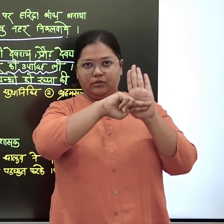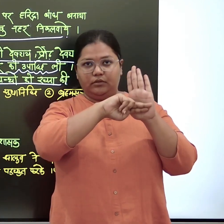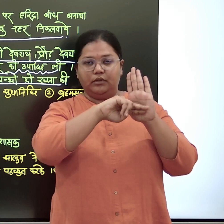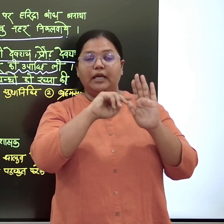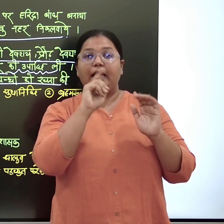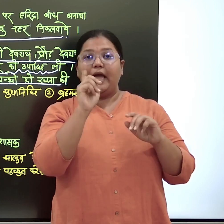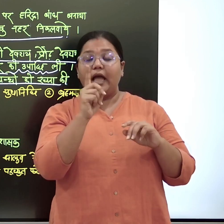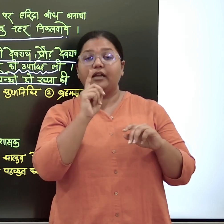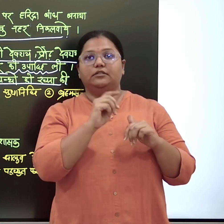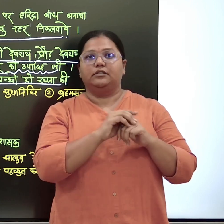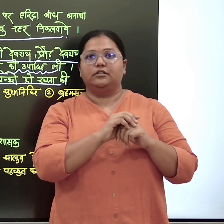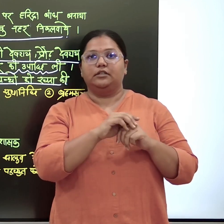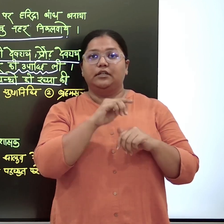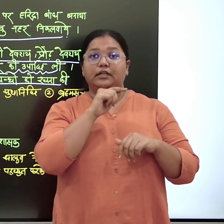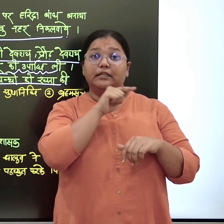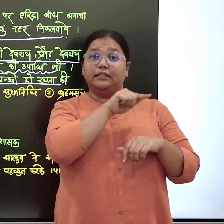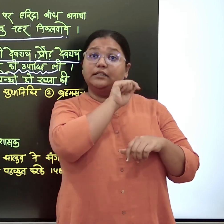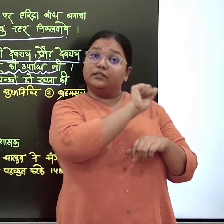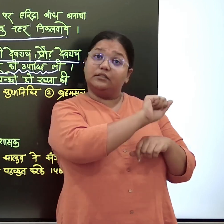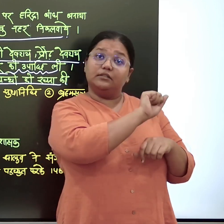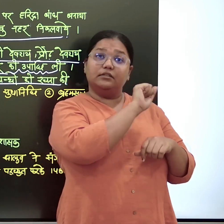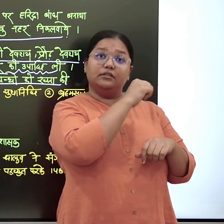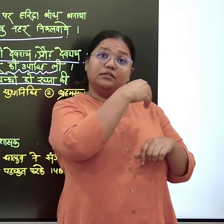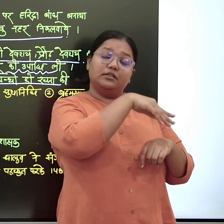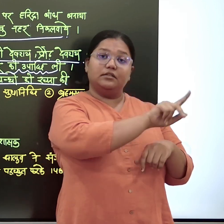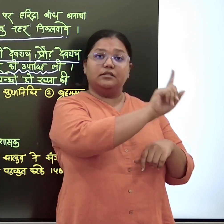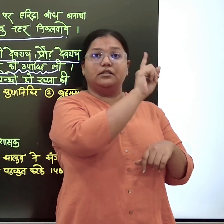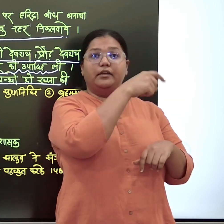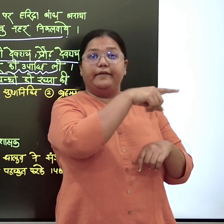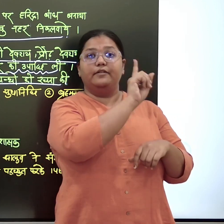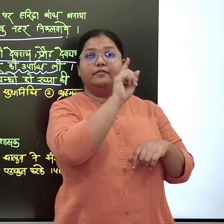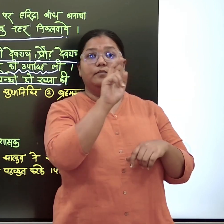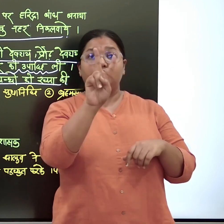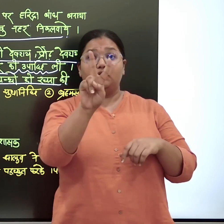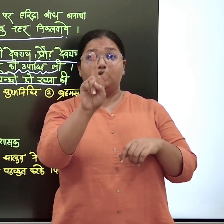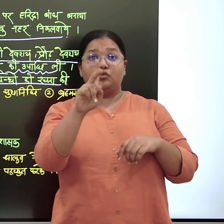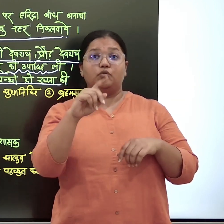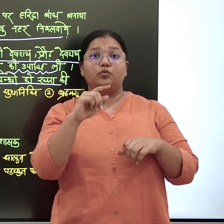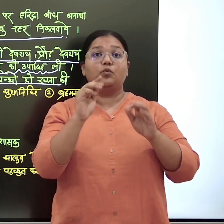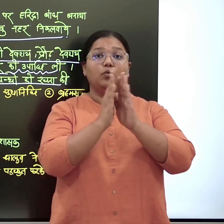की रचना की। ठीक,